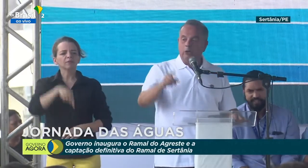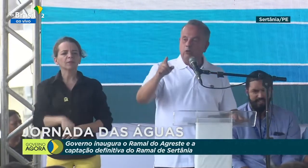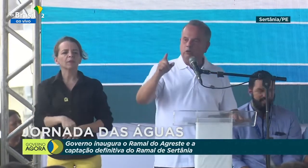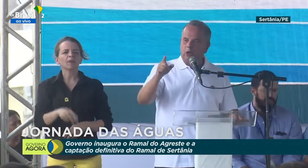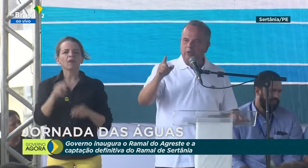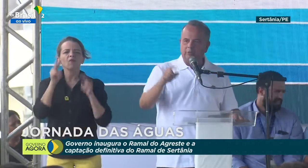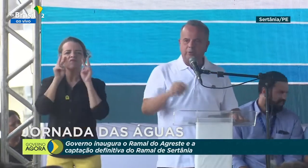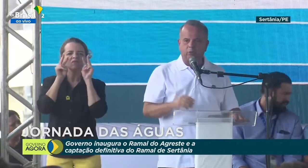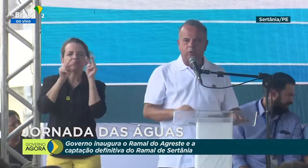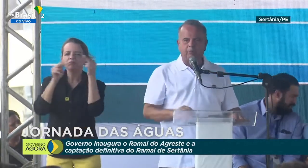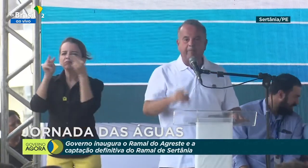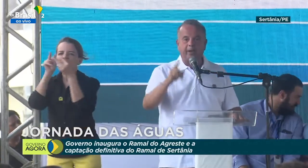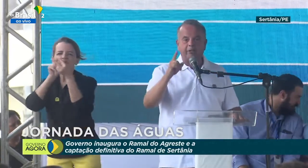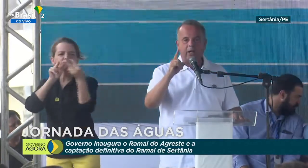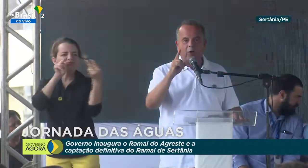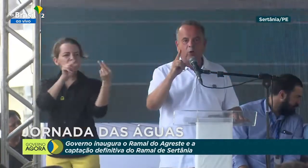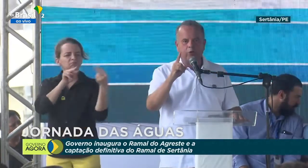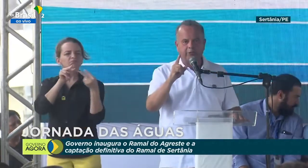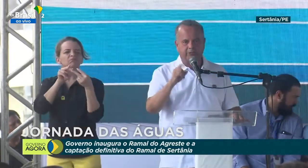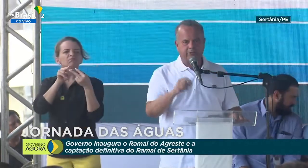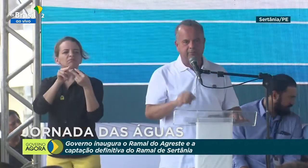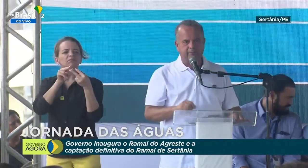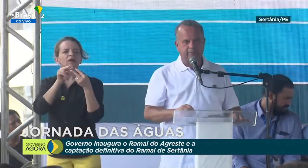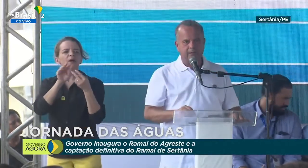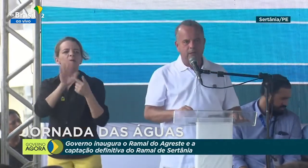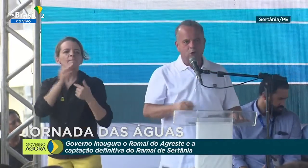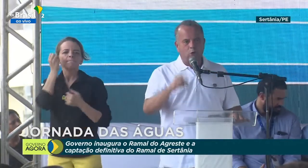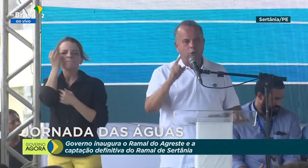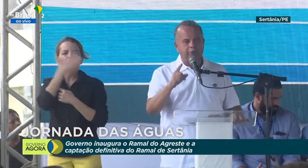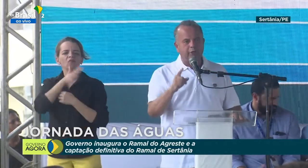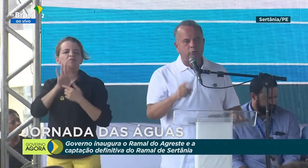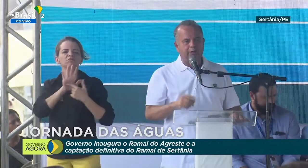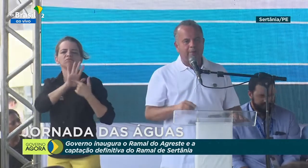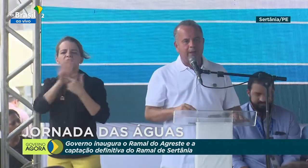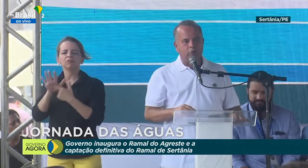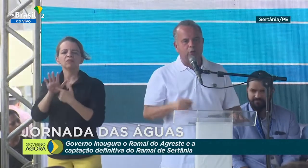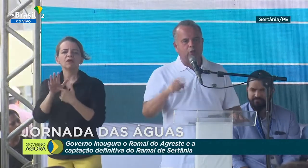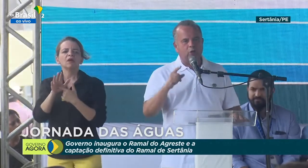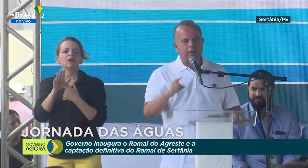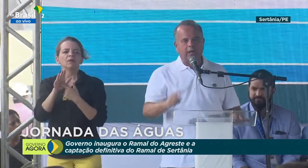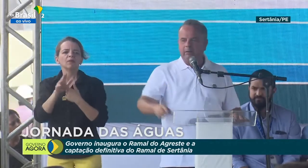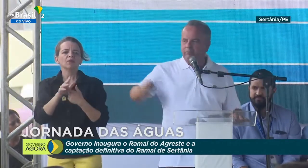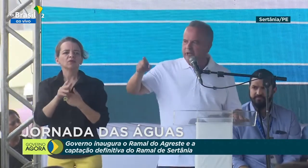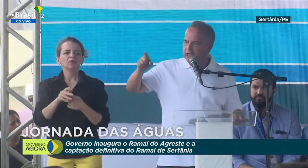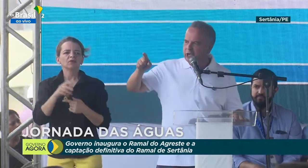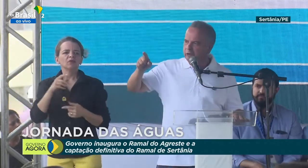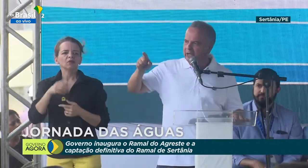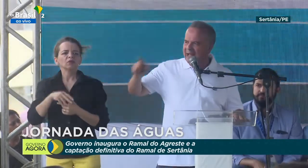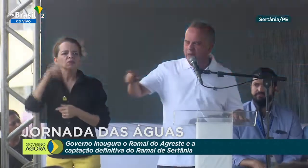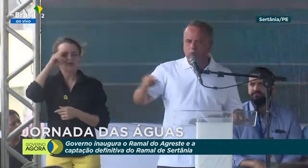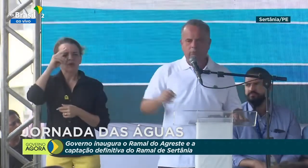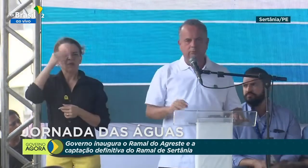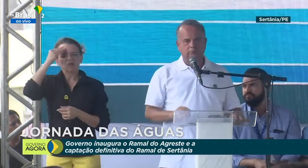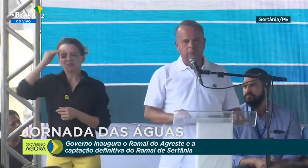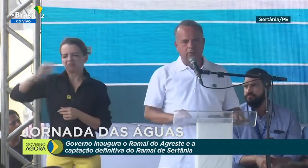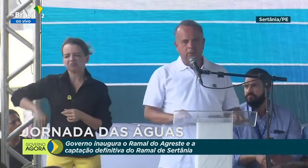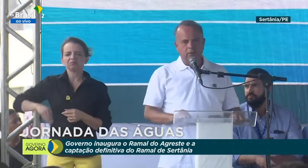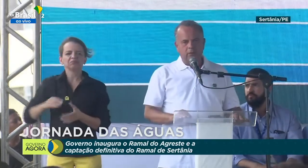nós estamos aqui olhando nos olhos das pessoas para prestar contas. contas de um trabalho que historicamente foi deixado de